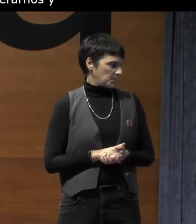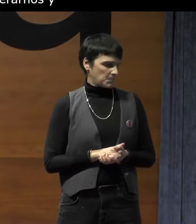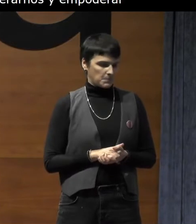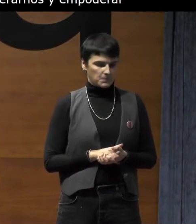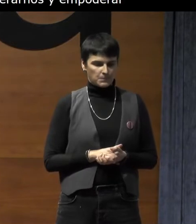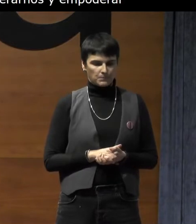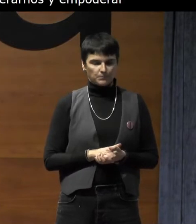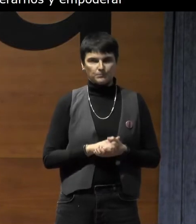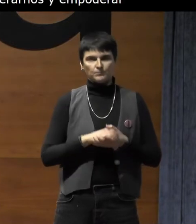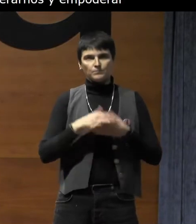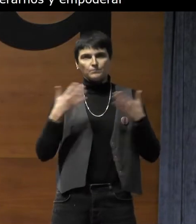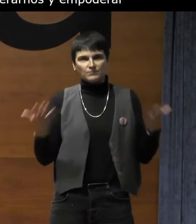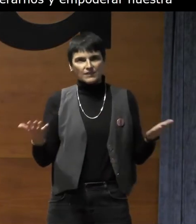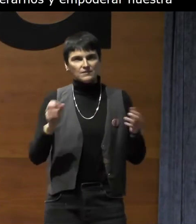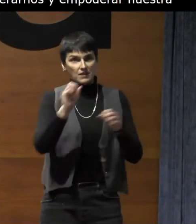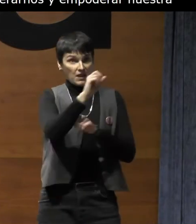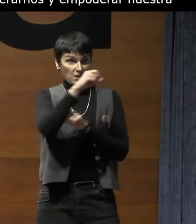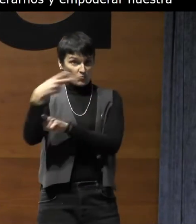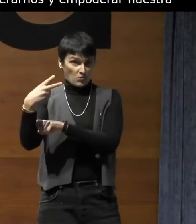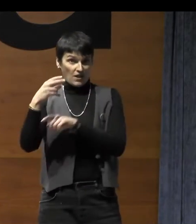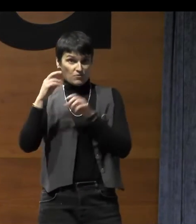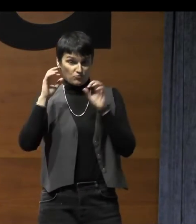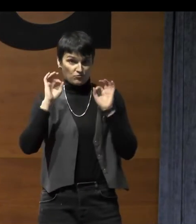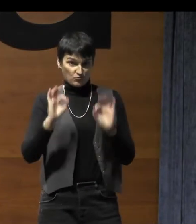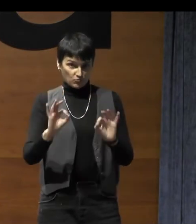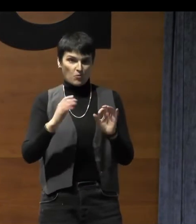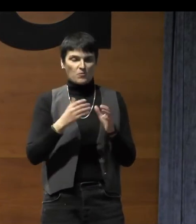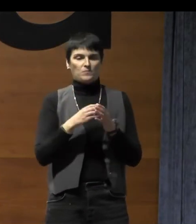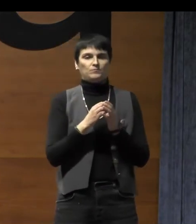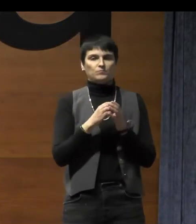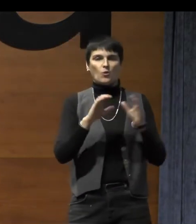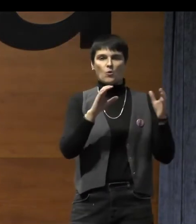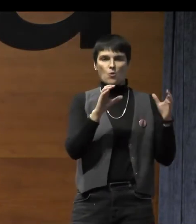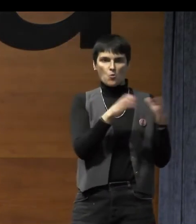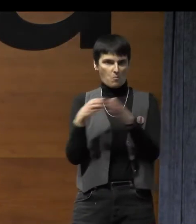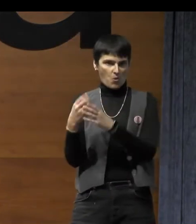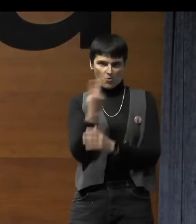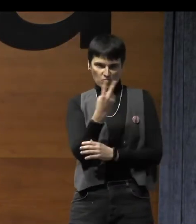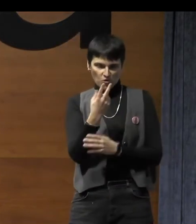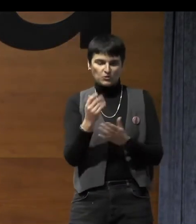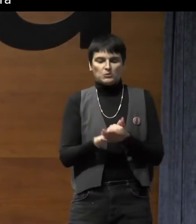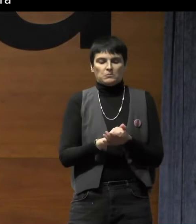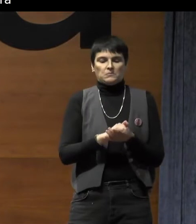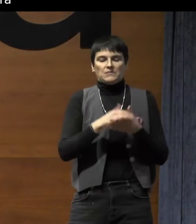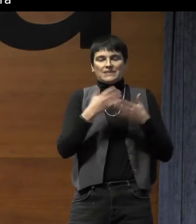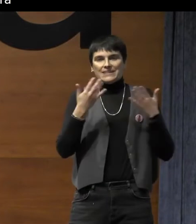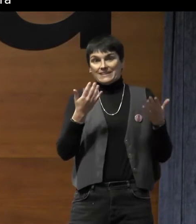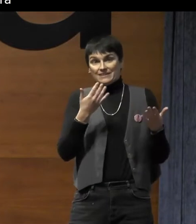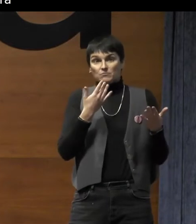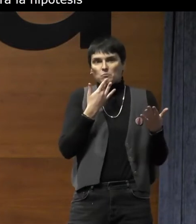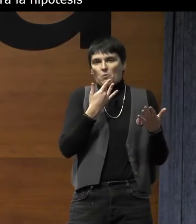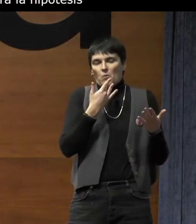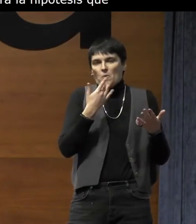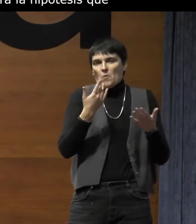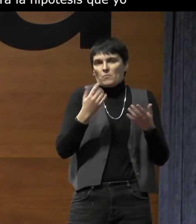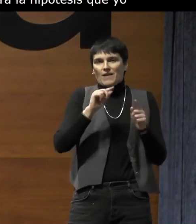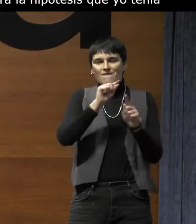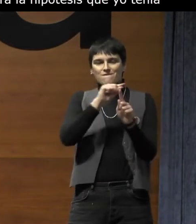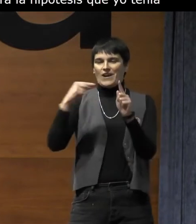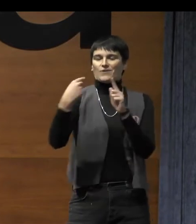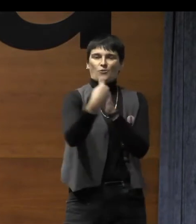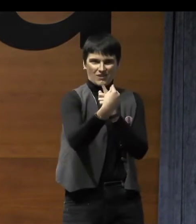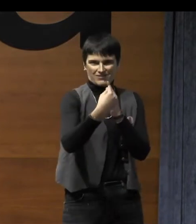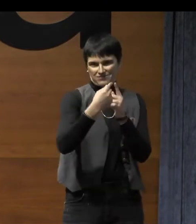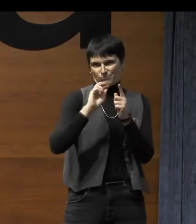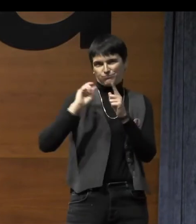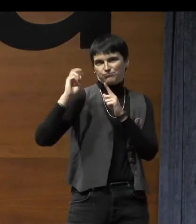era la hipótesis que yo tenía. Los resultados de esta primera parte de mi investigación, con estos 2